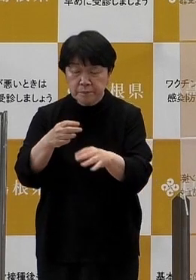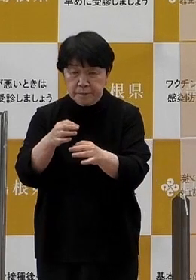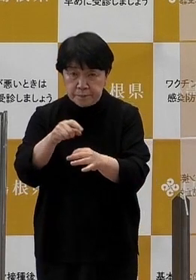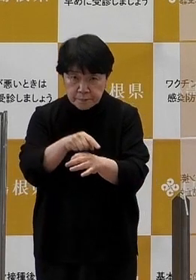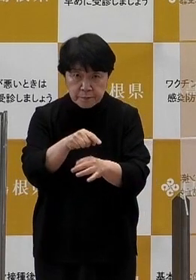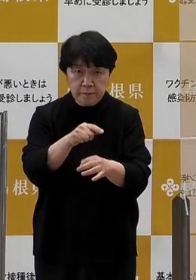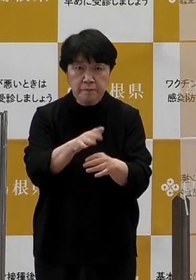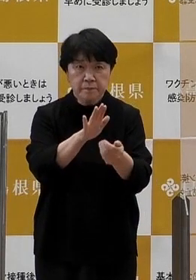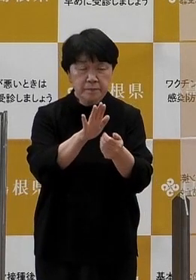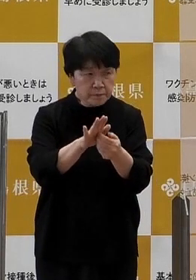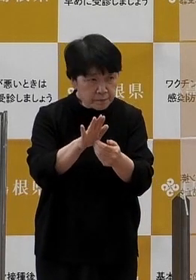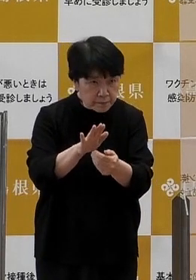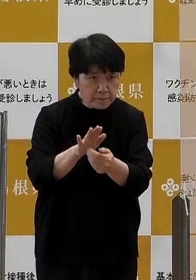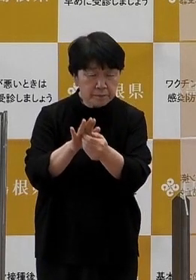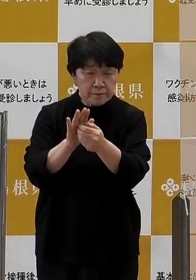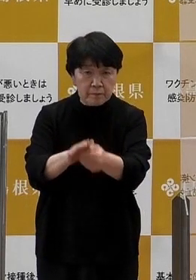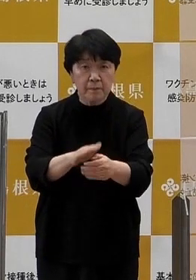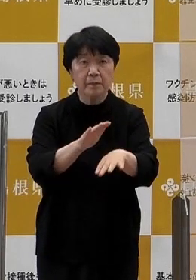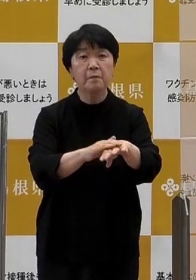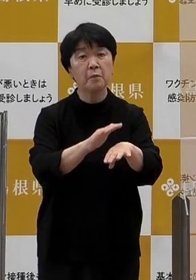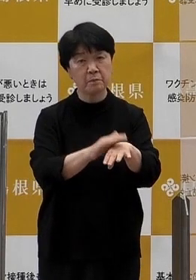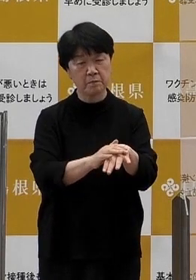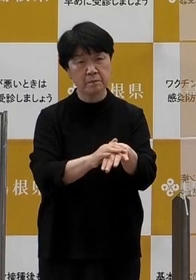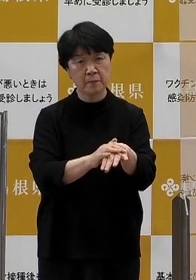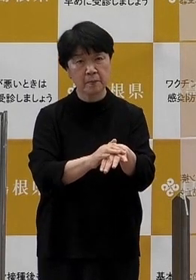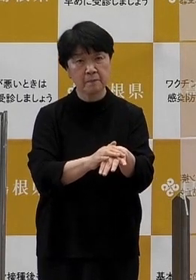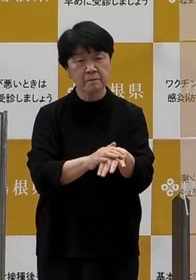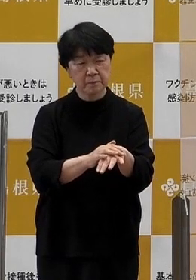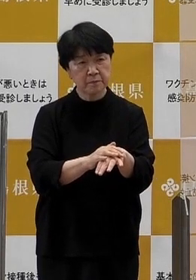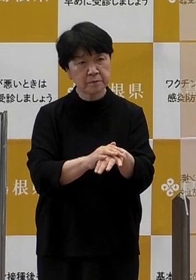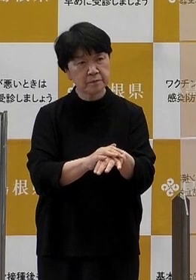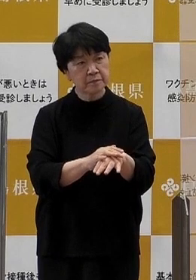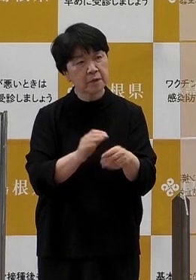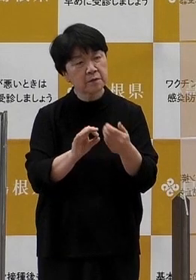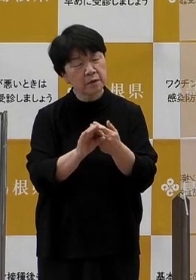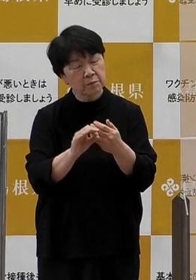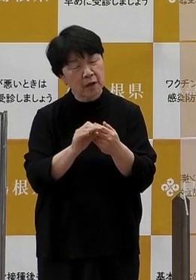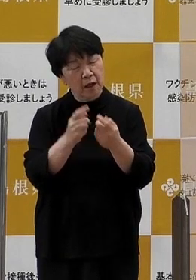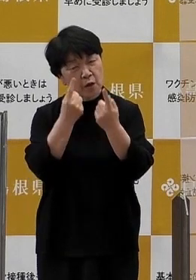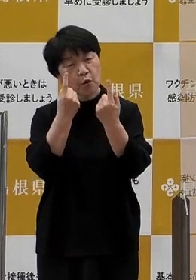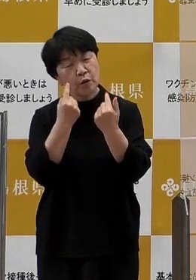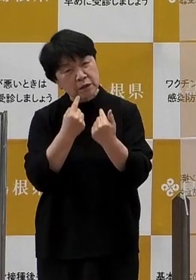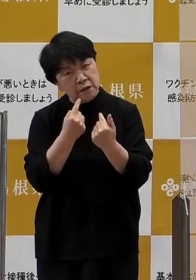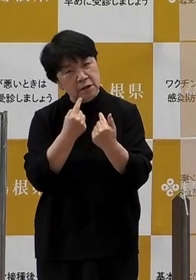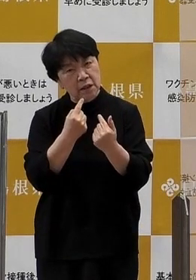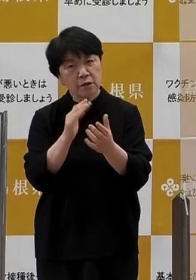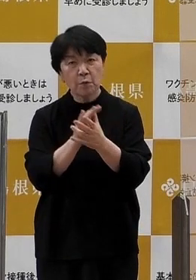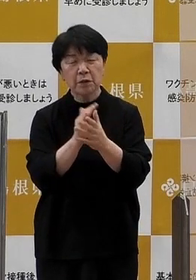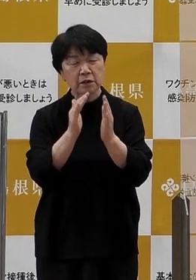がよほどプライベートな友達の家に泊まったとか、